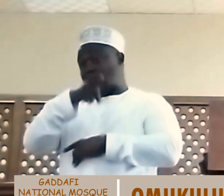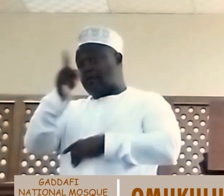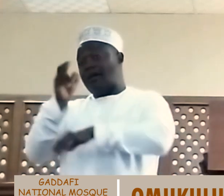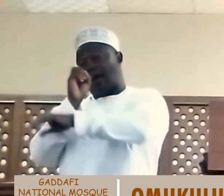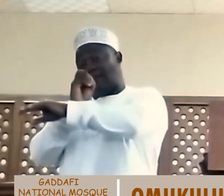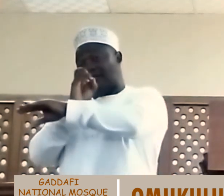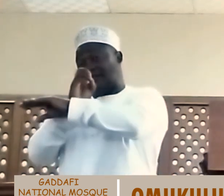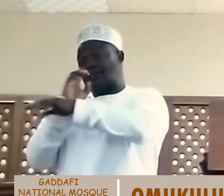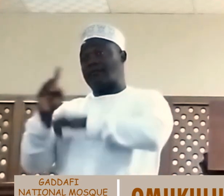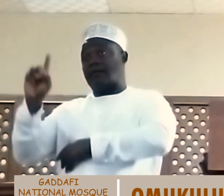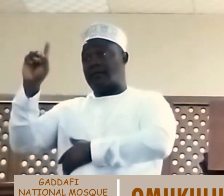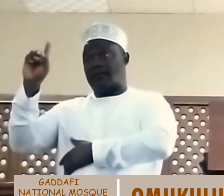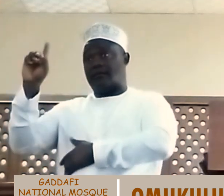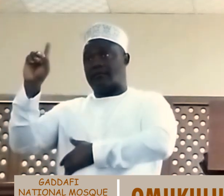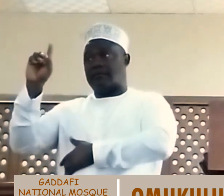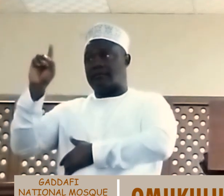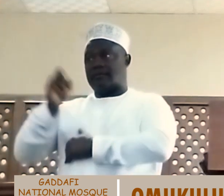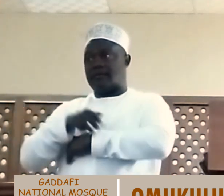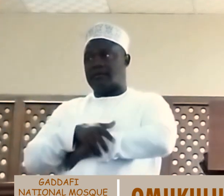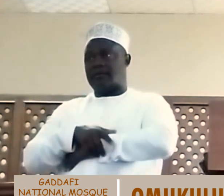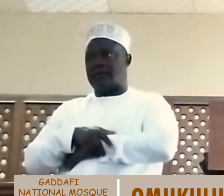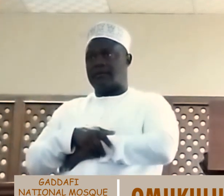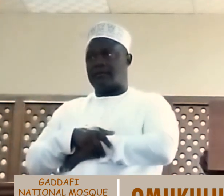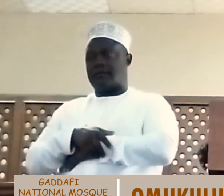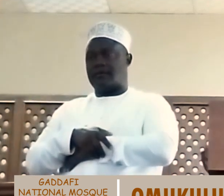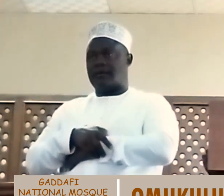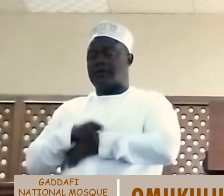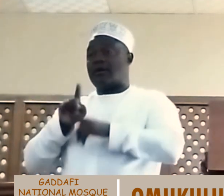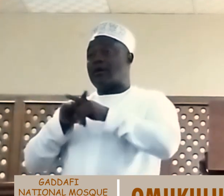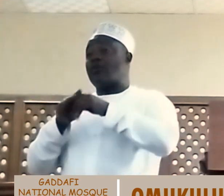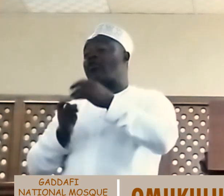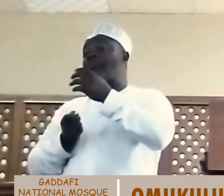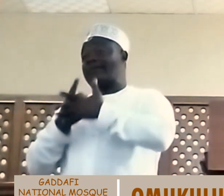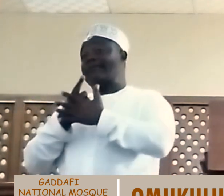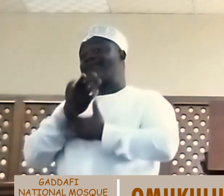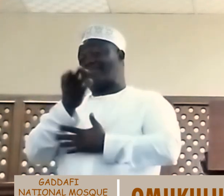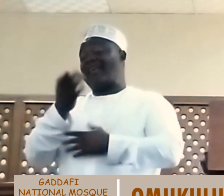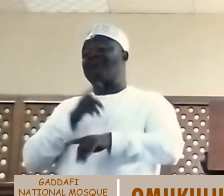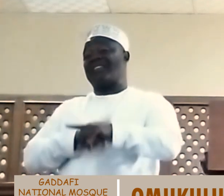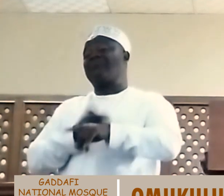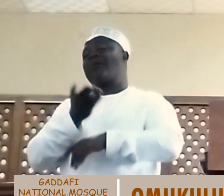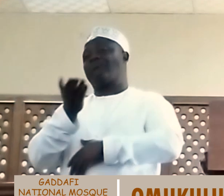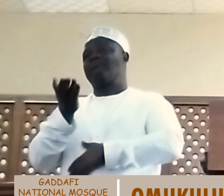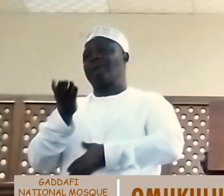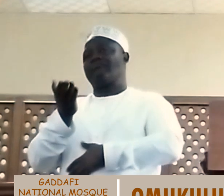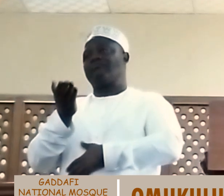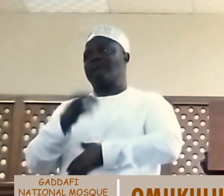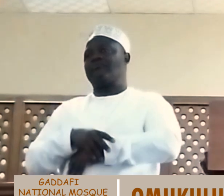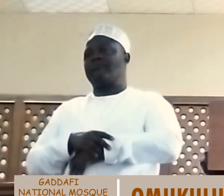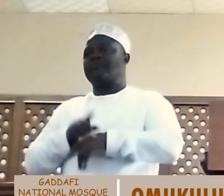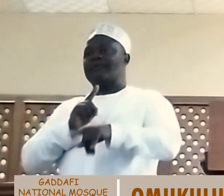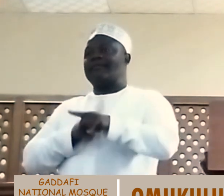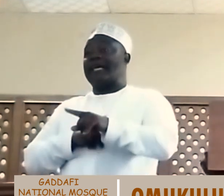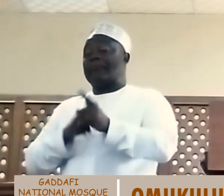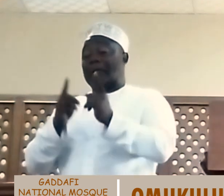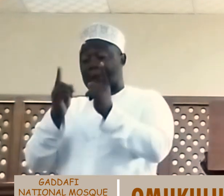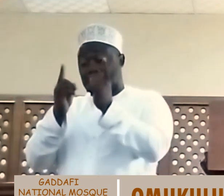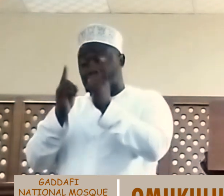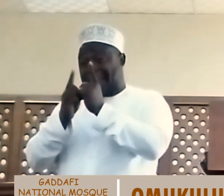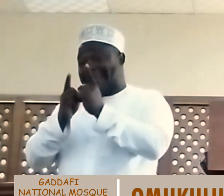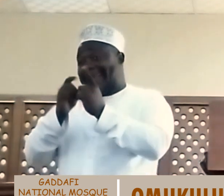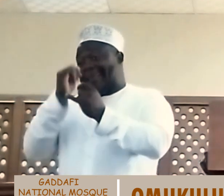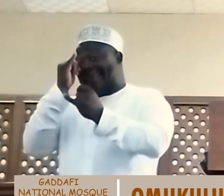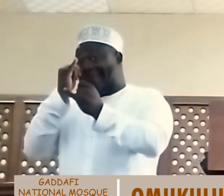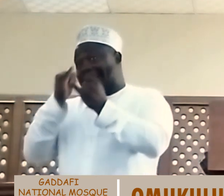mbalamira okutya Allah tabaraka wa taala nga chance eyo tukyagirina tugenda okumusisinkana ku